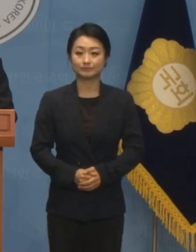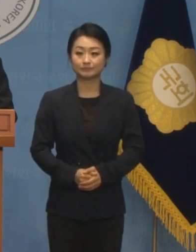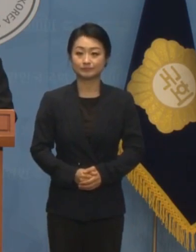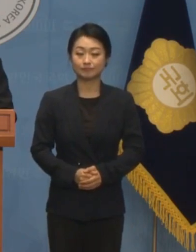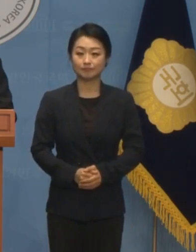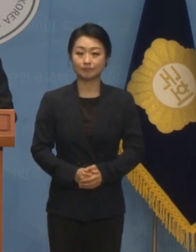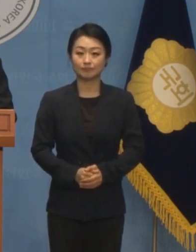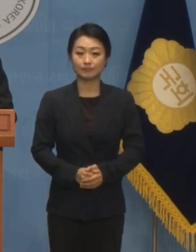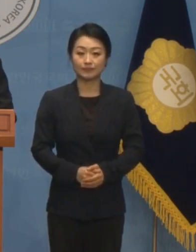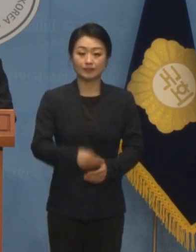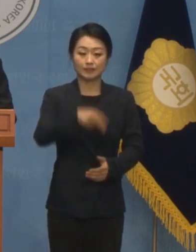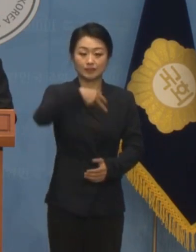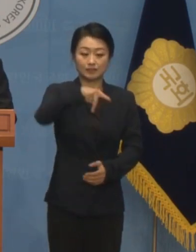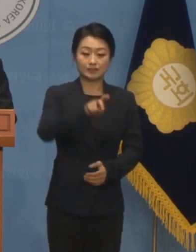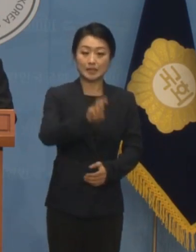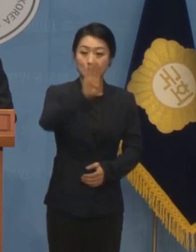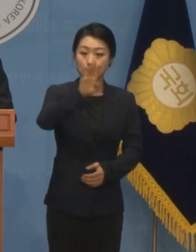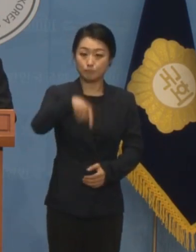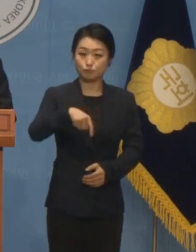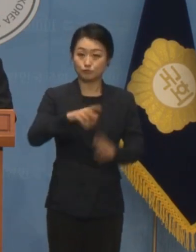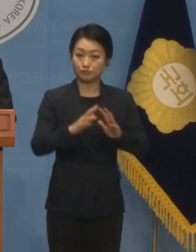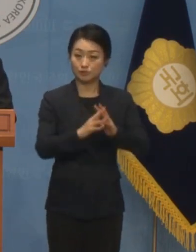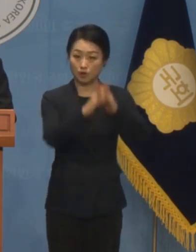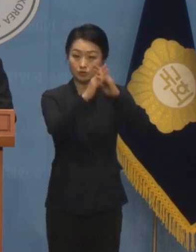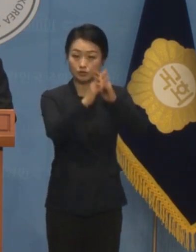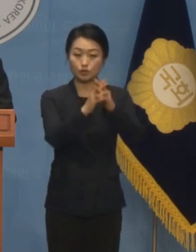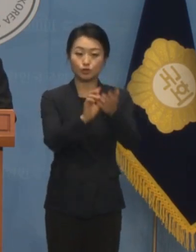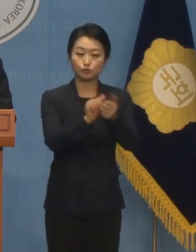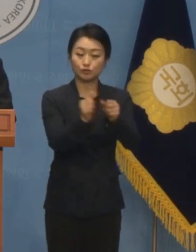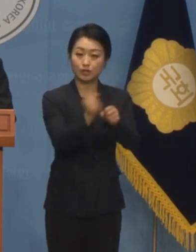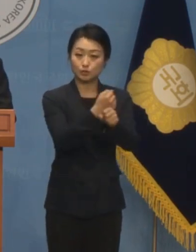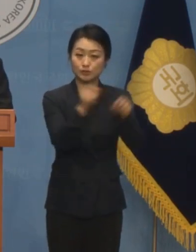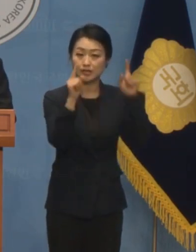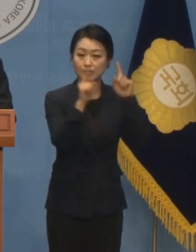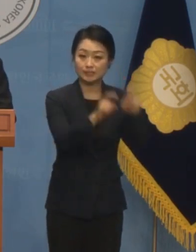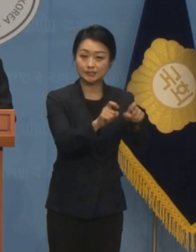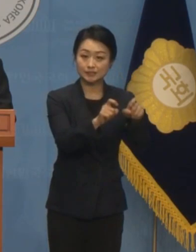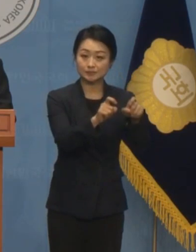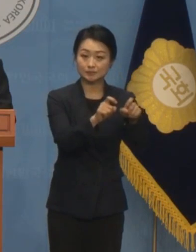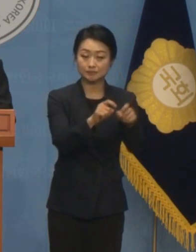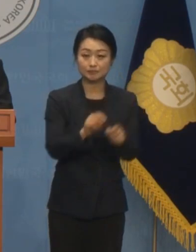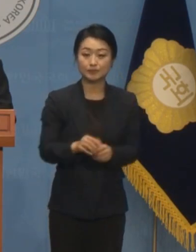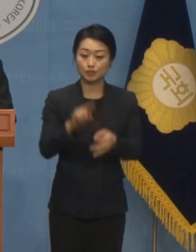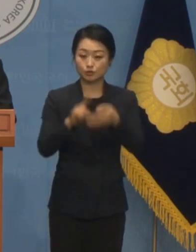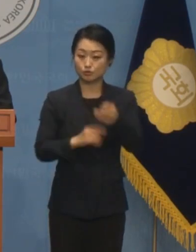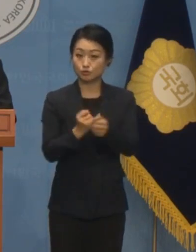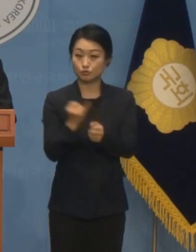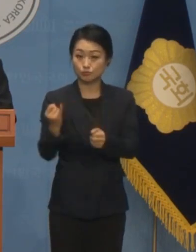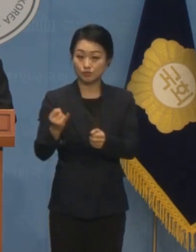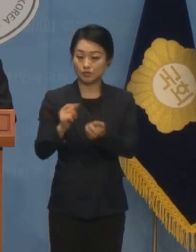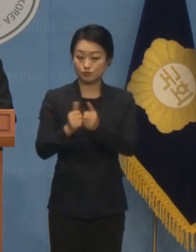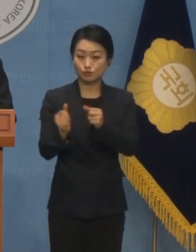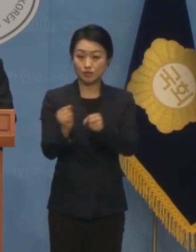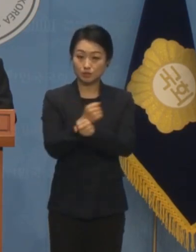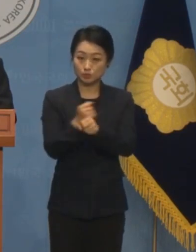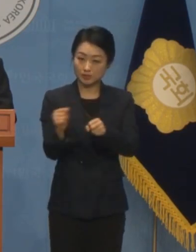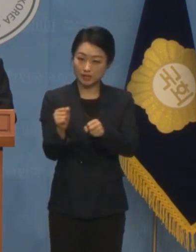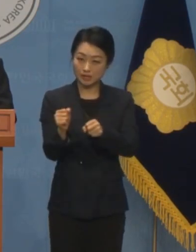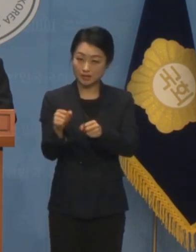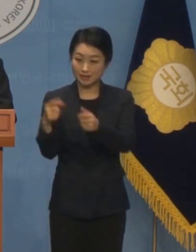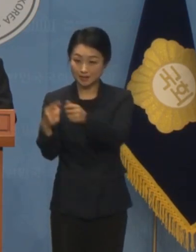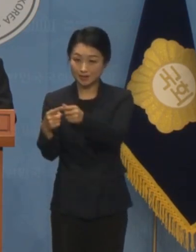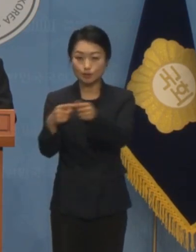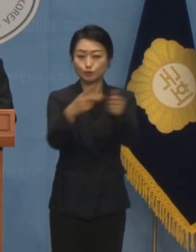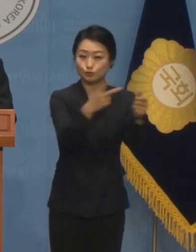불거지는 삼부토건 주가 조작 의혹, 도이치모터스 시즌2는 아닌지 파헤쳐야 합니다.